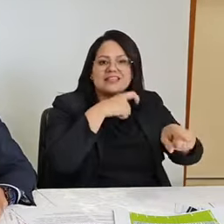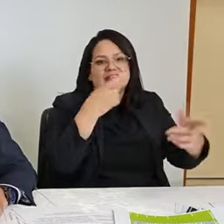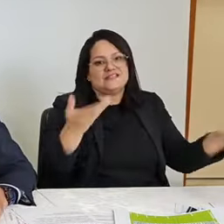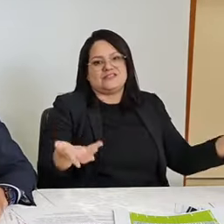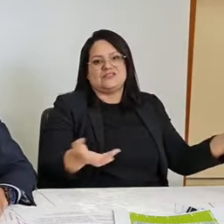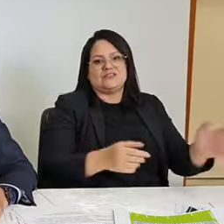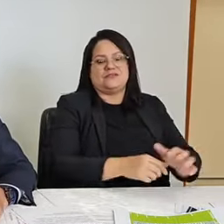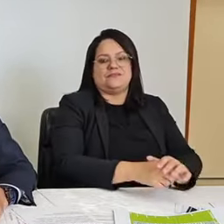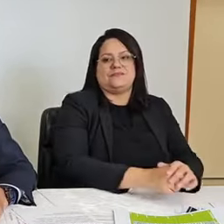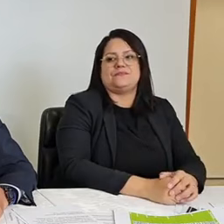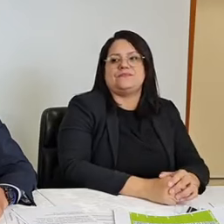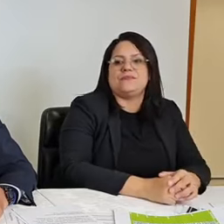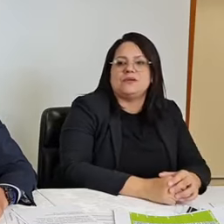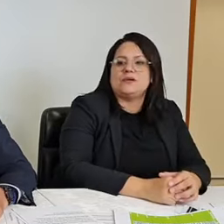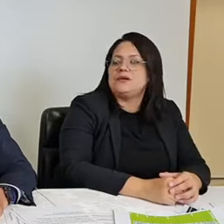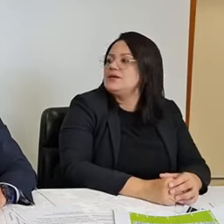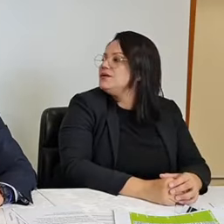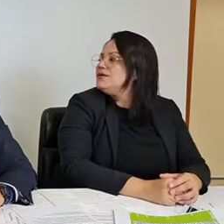alguma coisa?